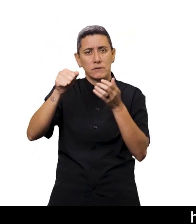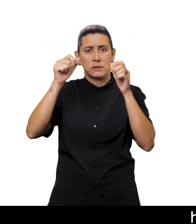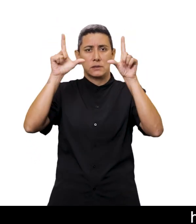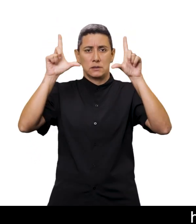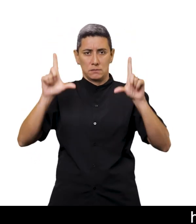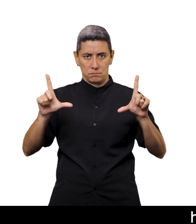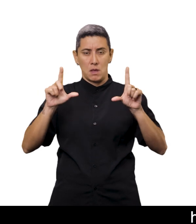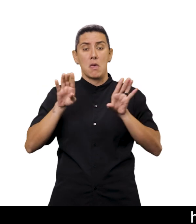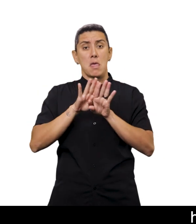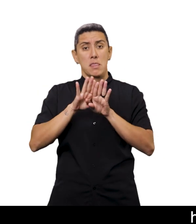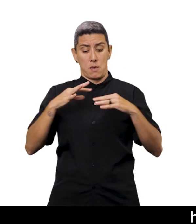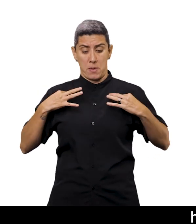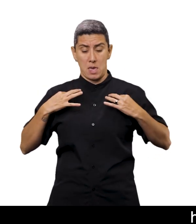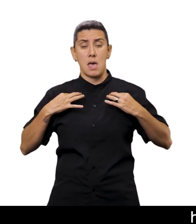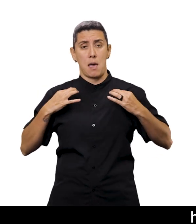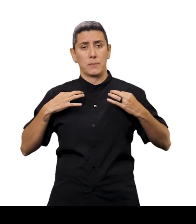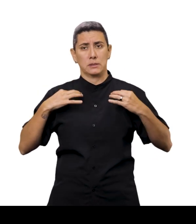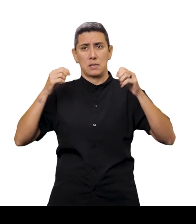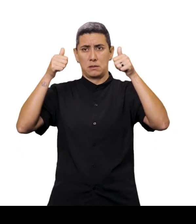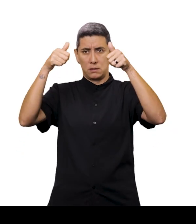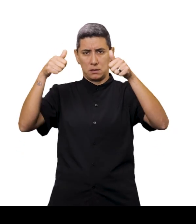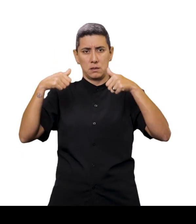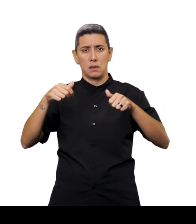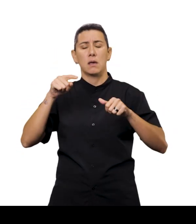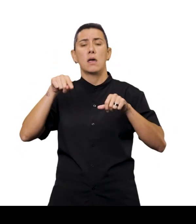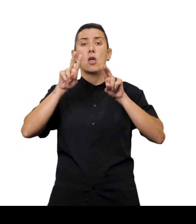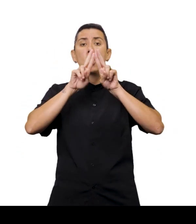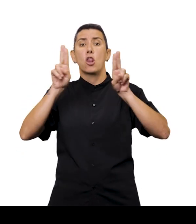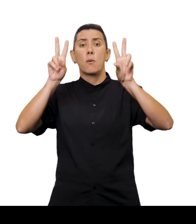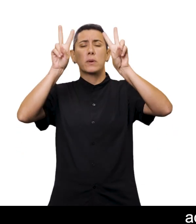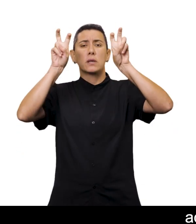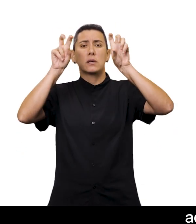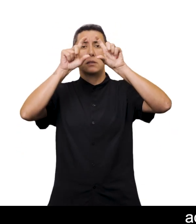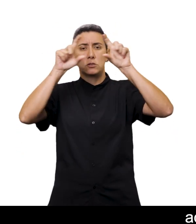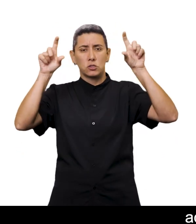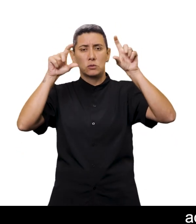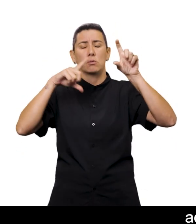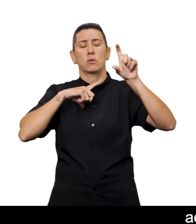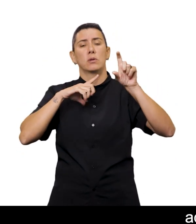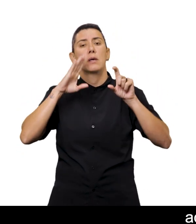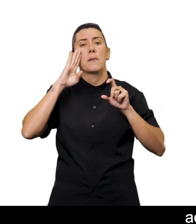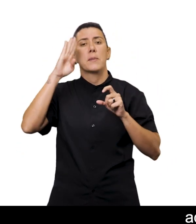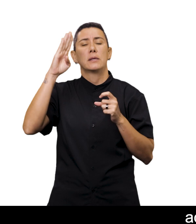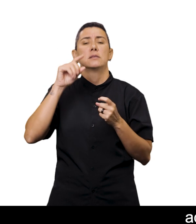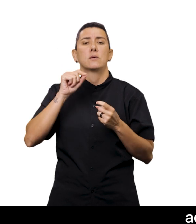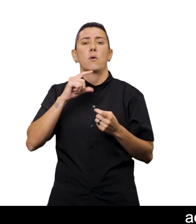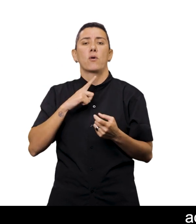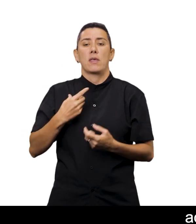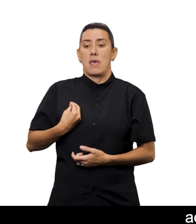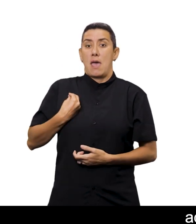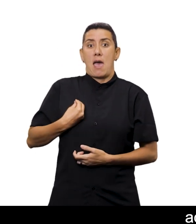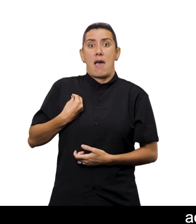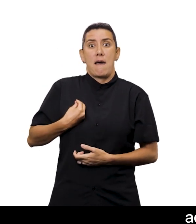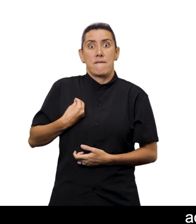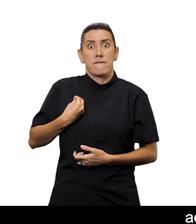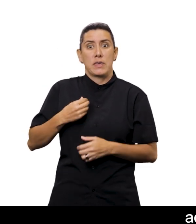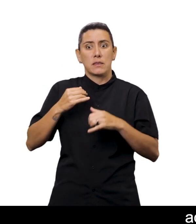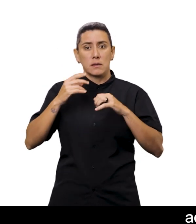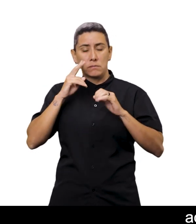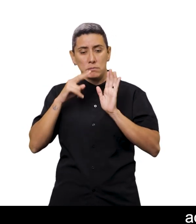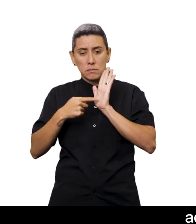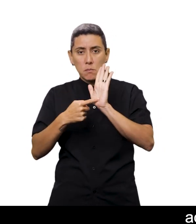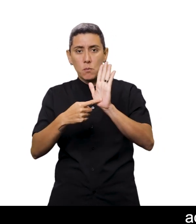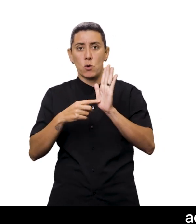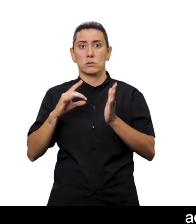também tecido como camisetas. Como sugere o título, aqui as matrizes evocam vivências